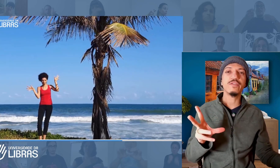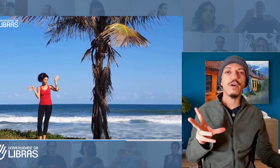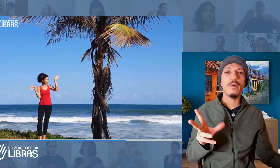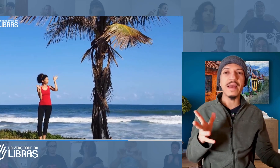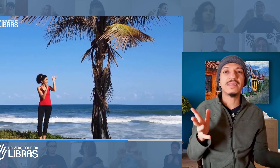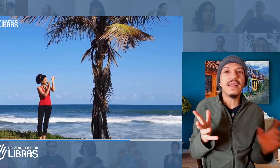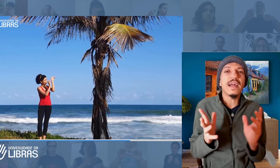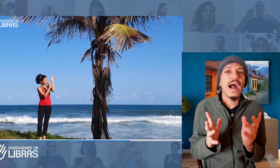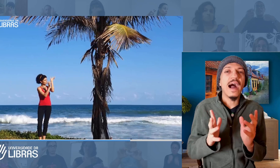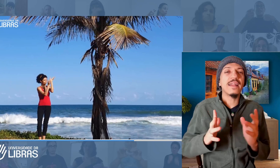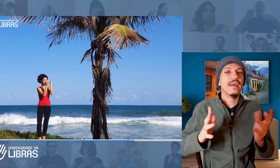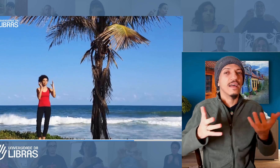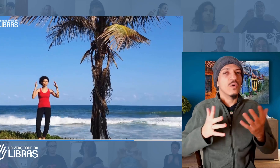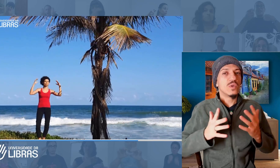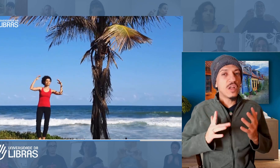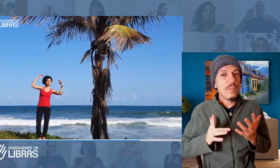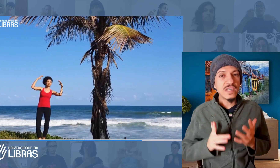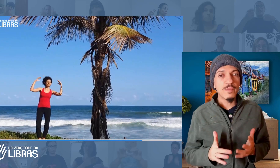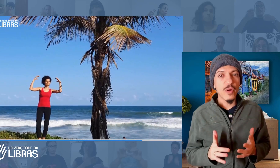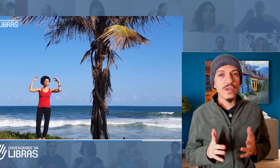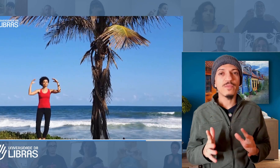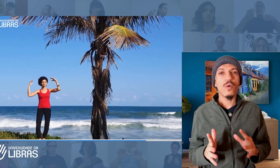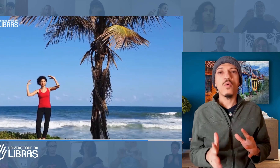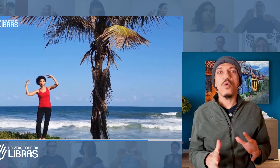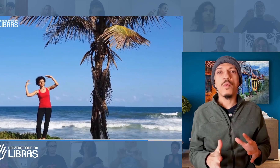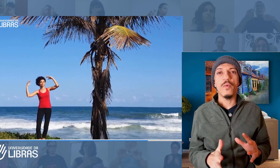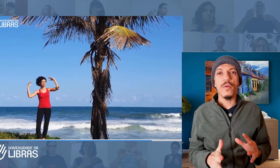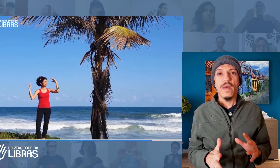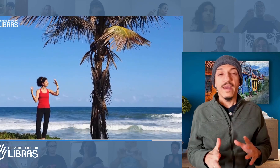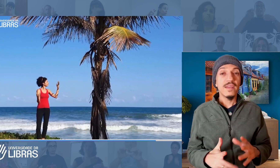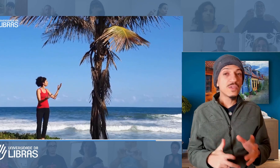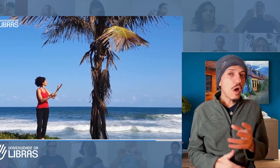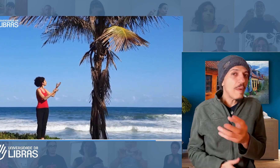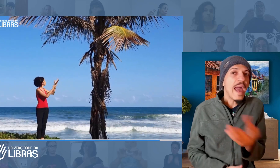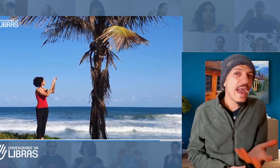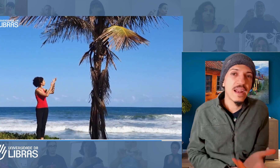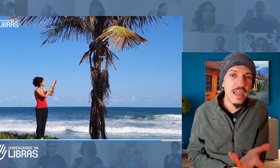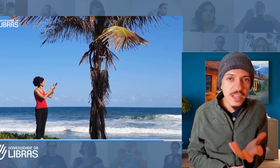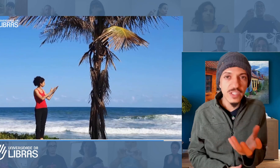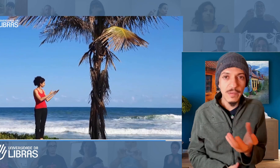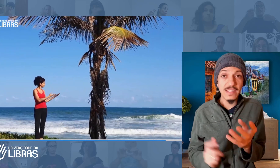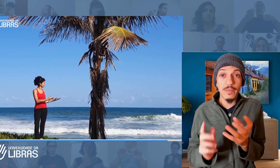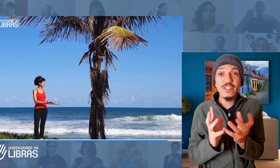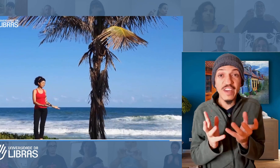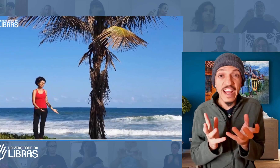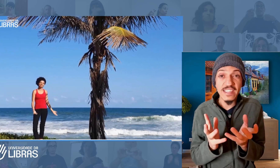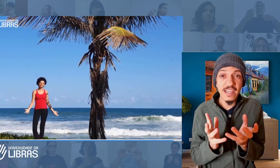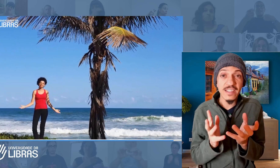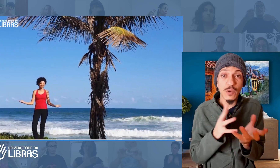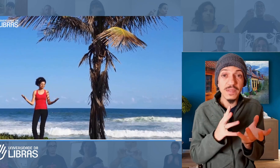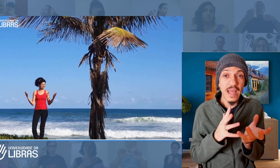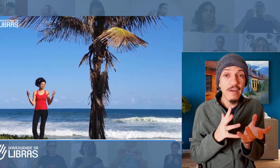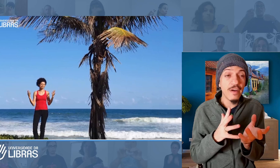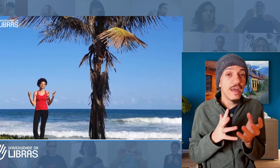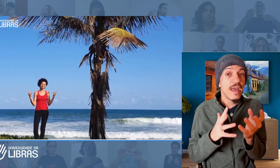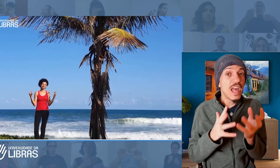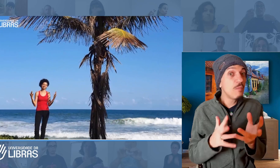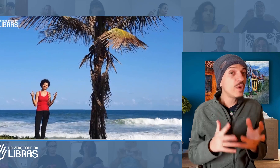mais delicada, o sinal mais próximo ao corpo. Isso não é uma regra rígida, mas é uma diferença que se observa em muitos